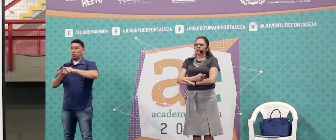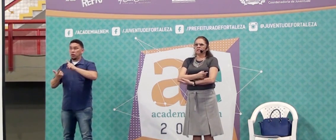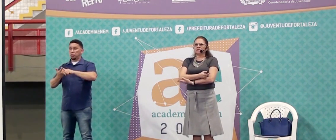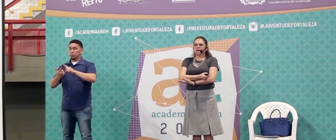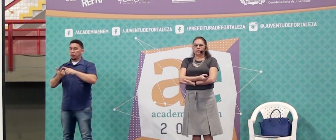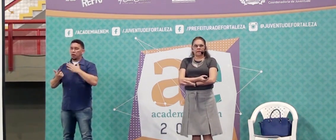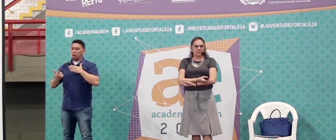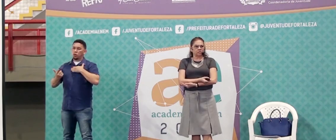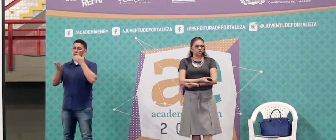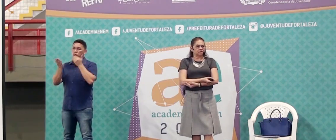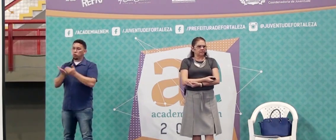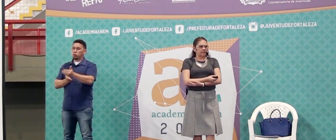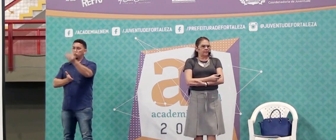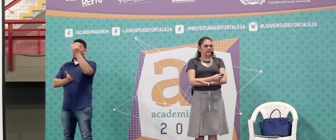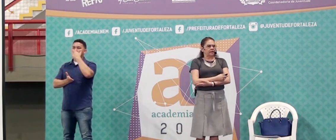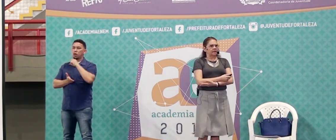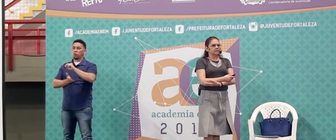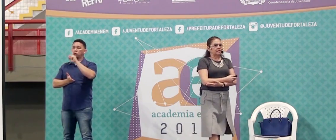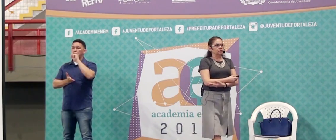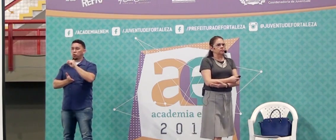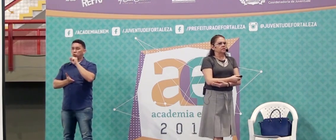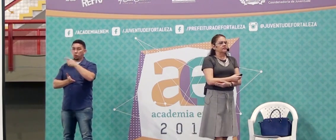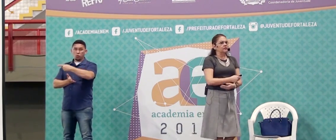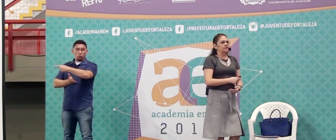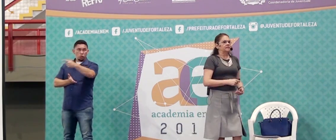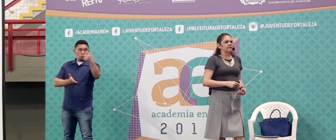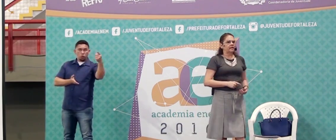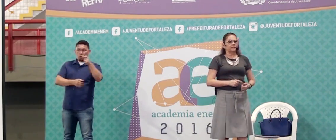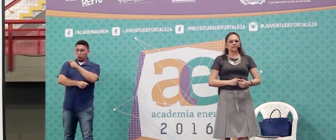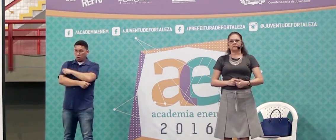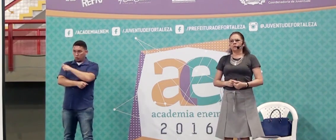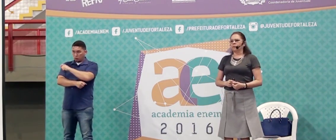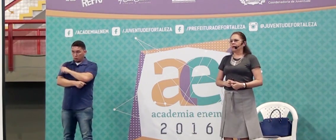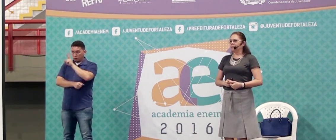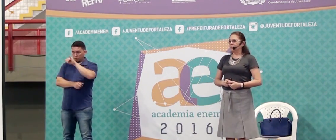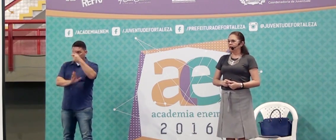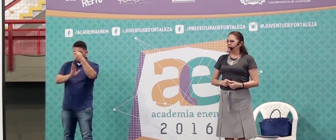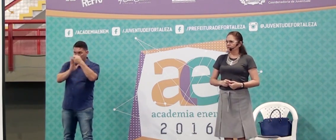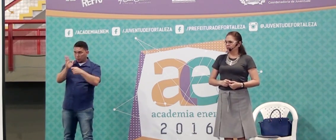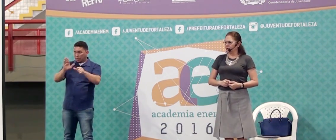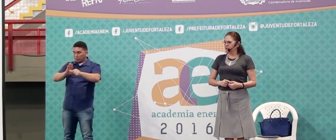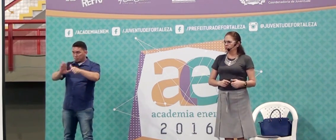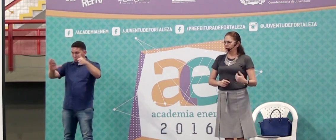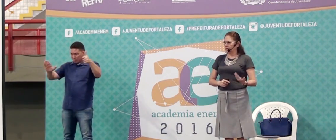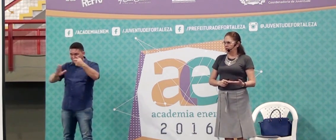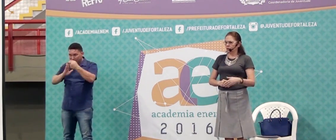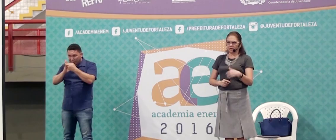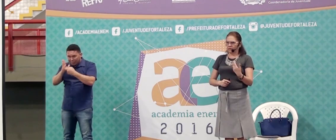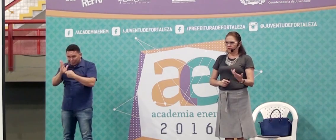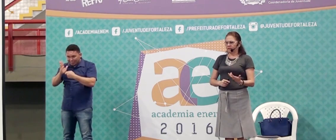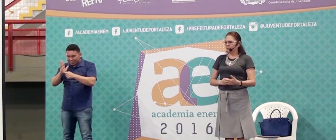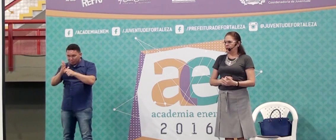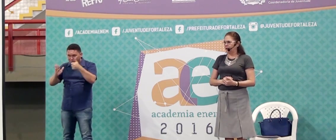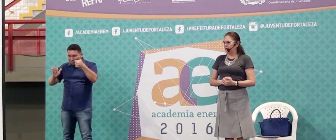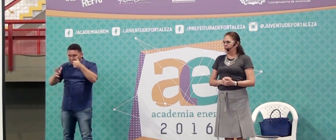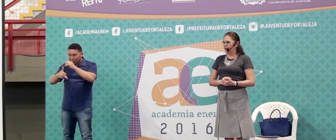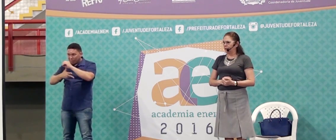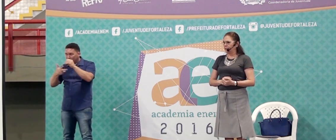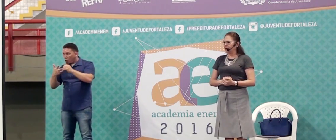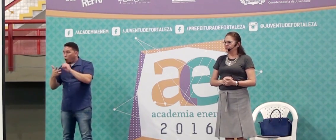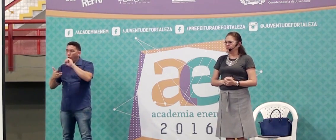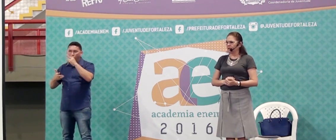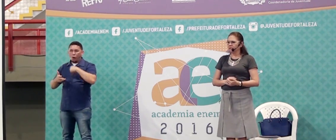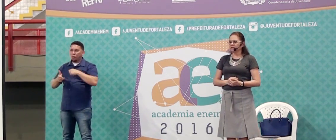de inicialmente dizer para aqueles alunos que vão fazer a redação pela primeira vez no Enem, ou que vão fazer o Enem